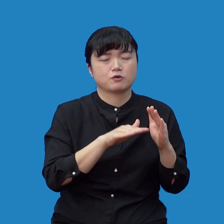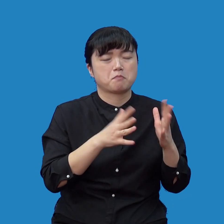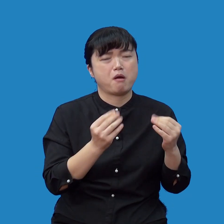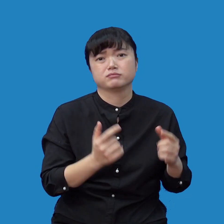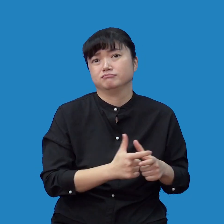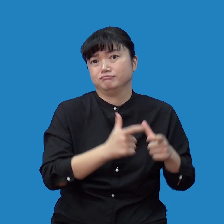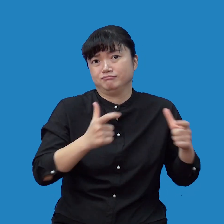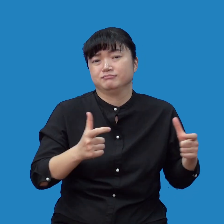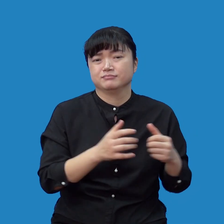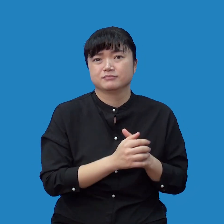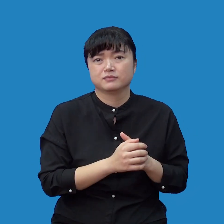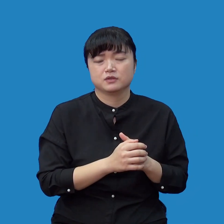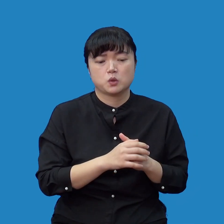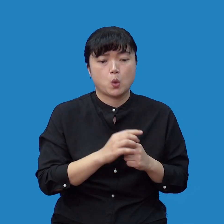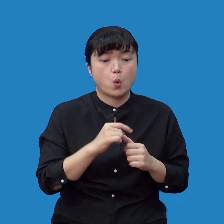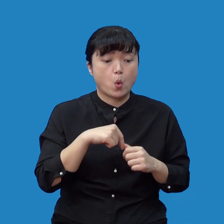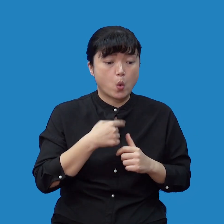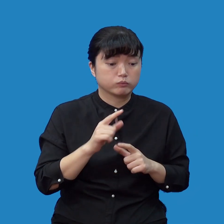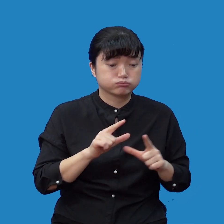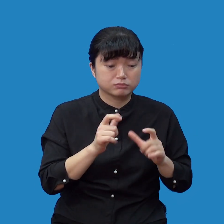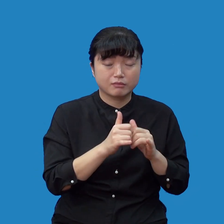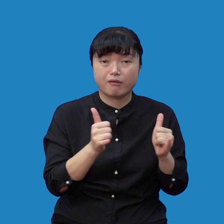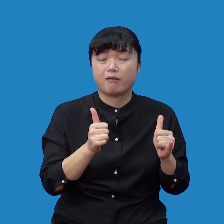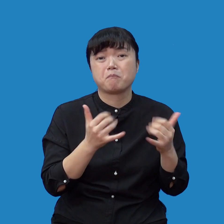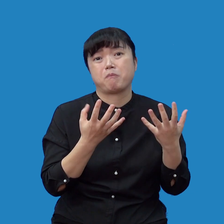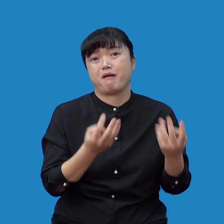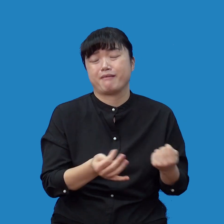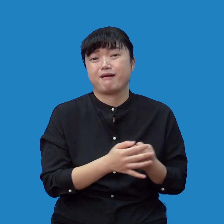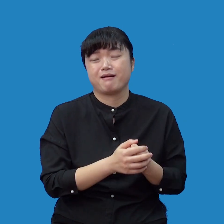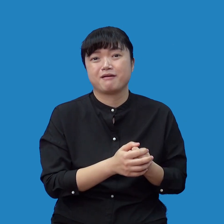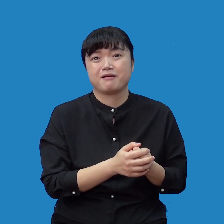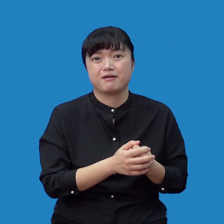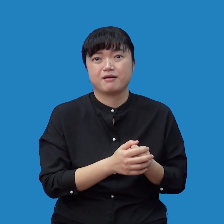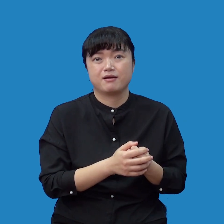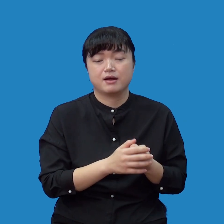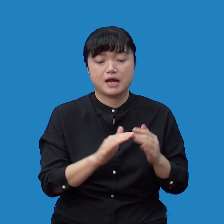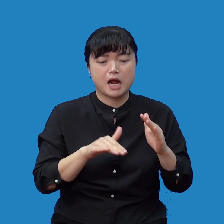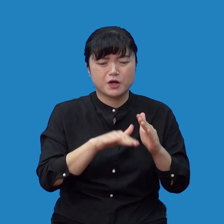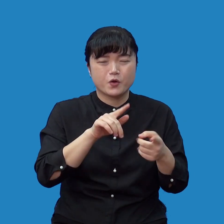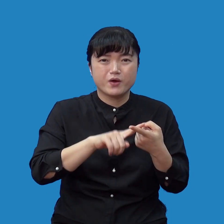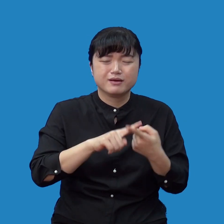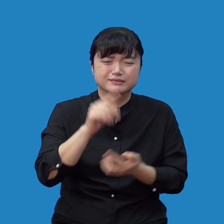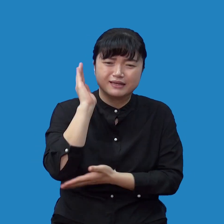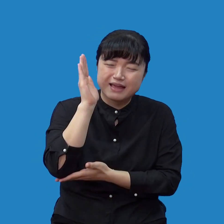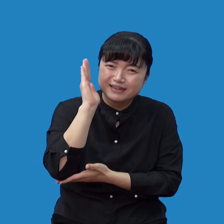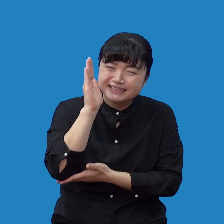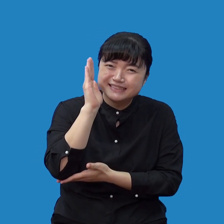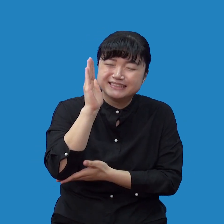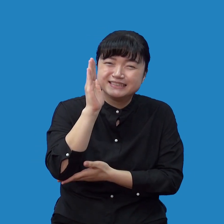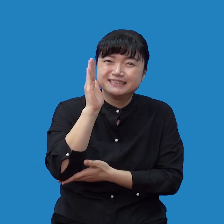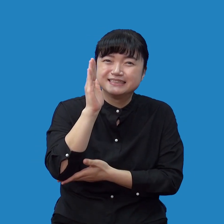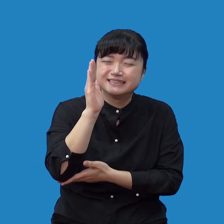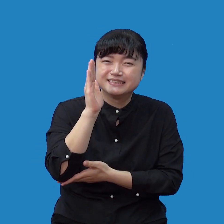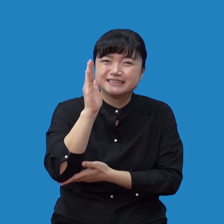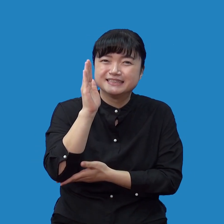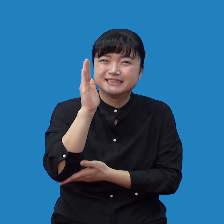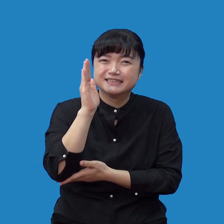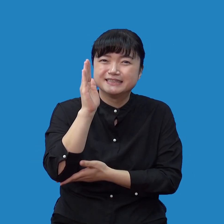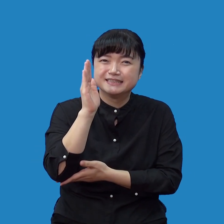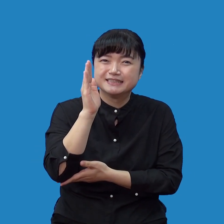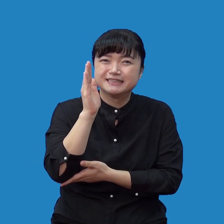됐습니다. 혼자 사는 분들이 더 많은 시대에 이 가정에 대해서 이야기하는 것 자체가